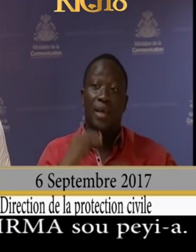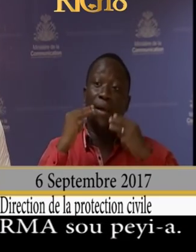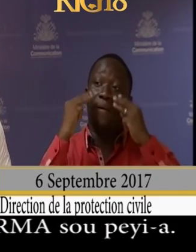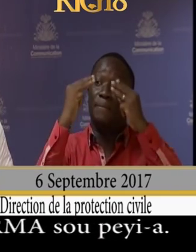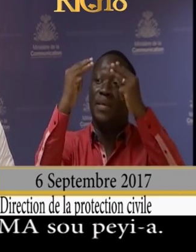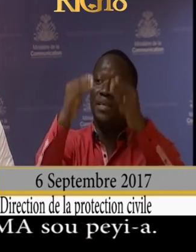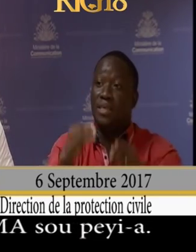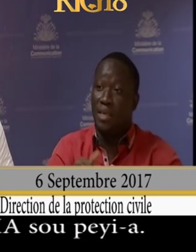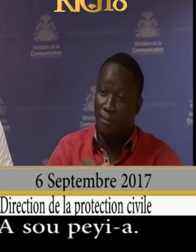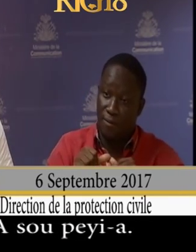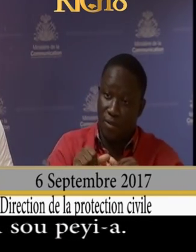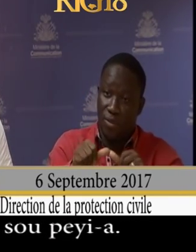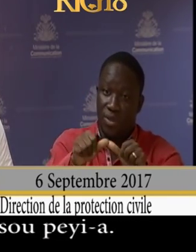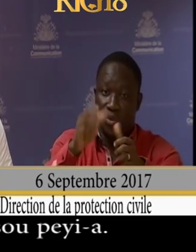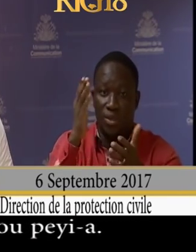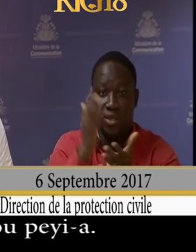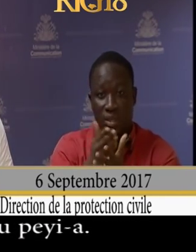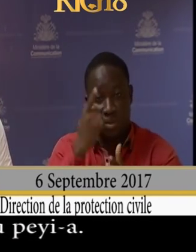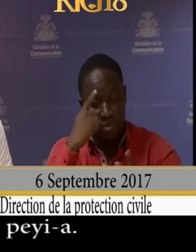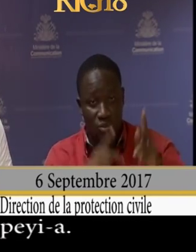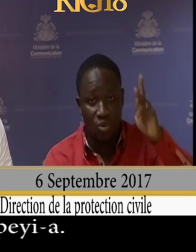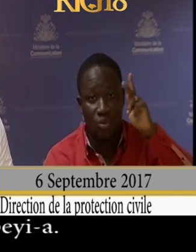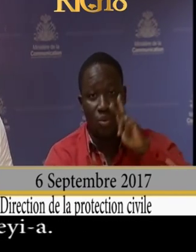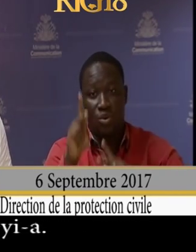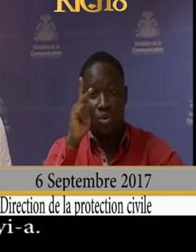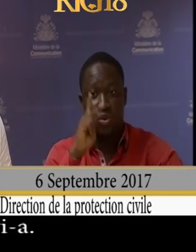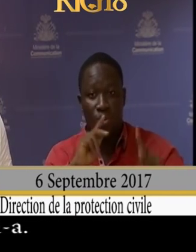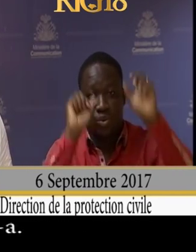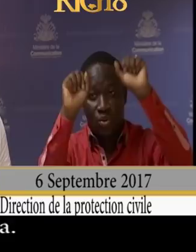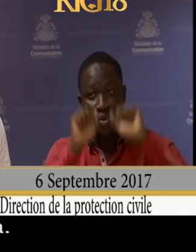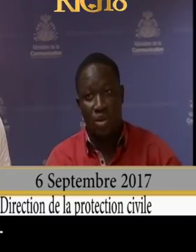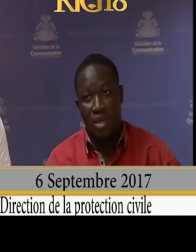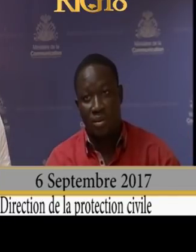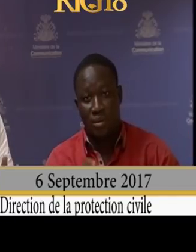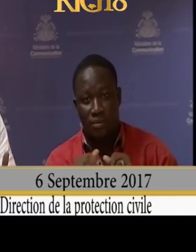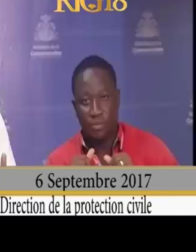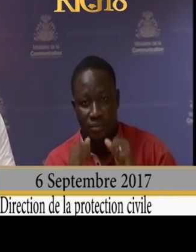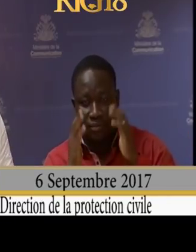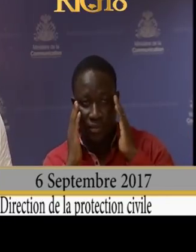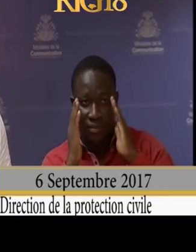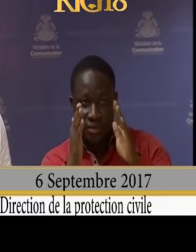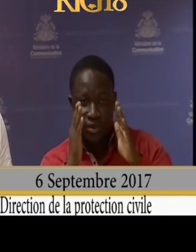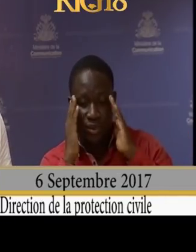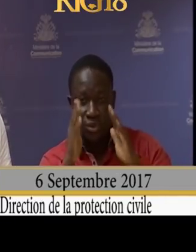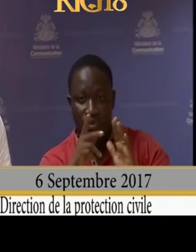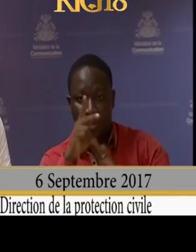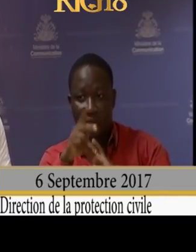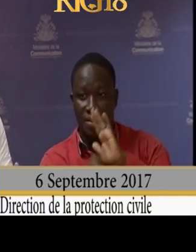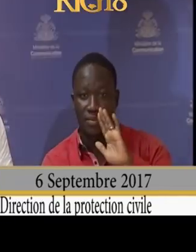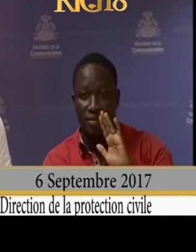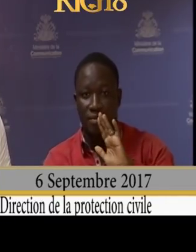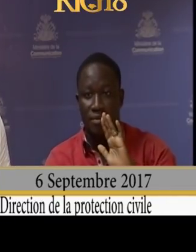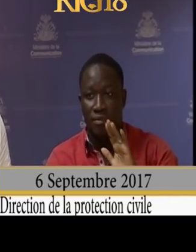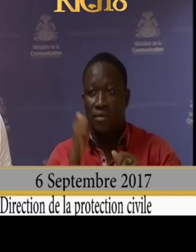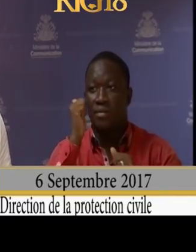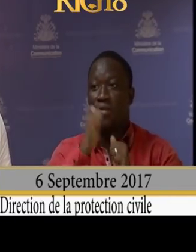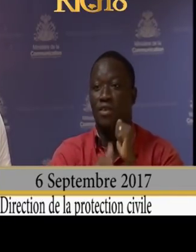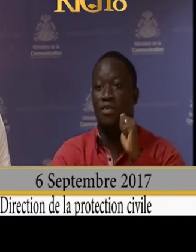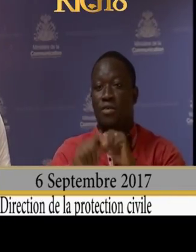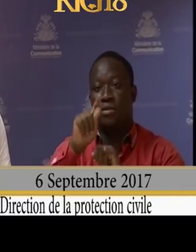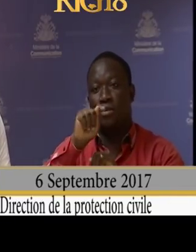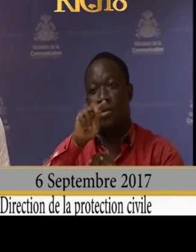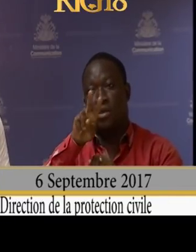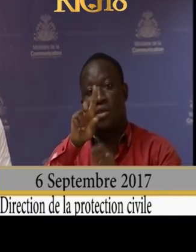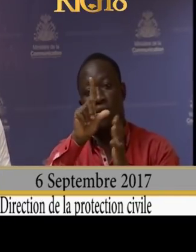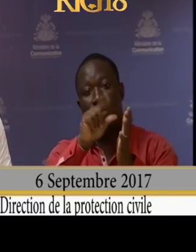et n'a continué insister beaucoup de population pour que yo capable suivre consigne yo. Ou les messages ça yo l'a fait à travers différents